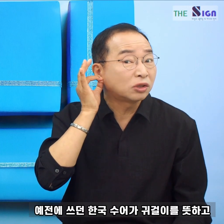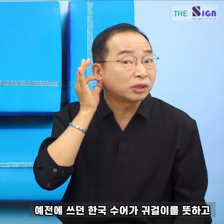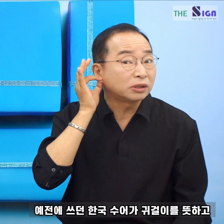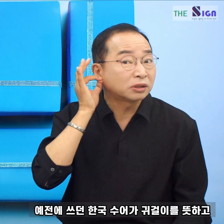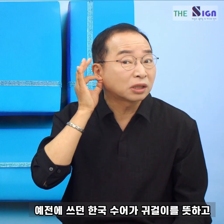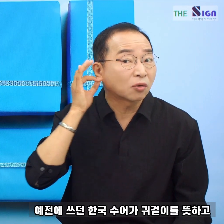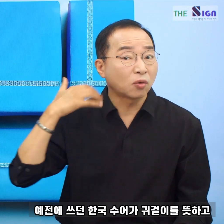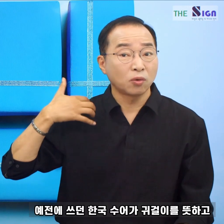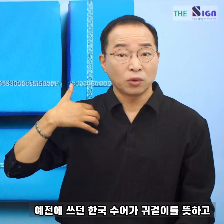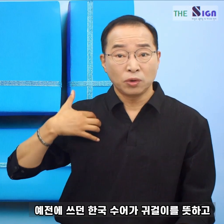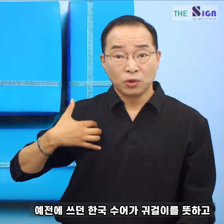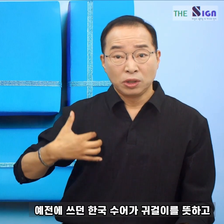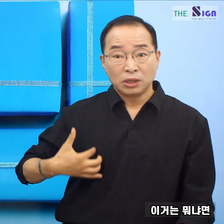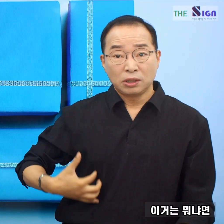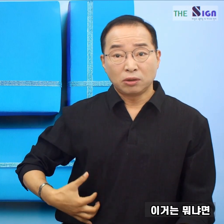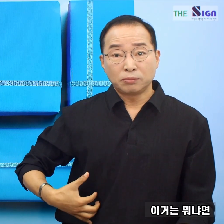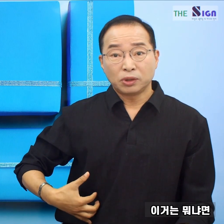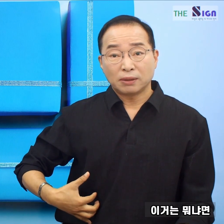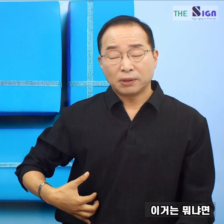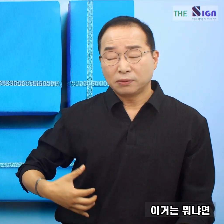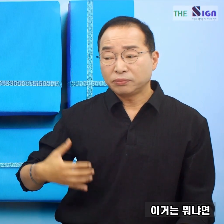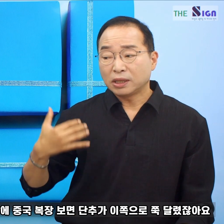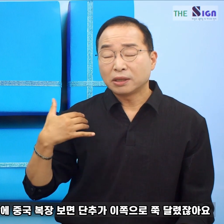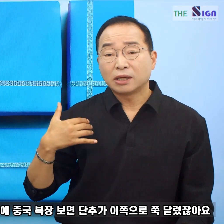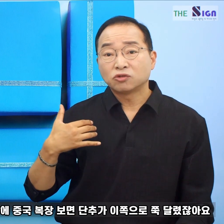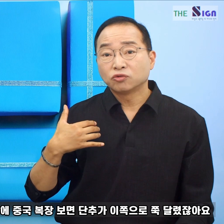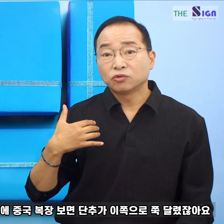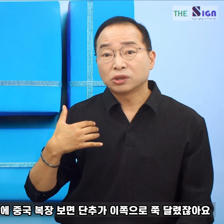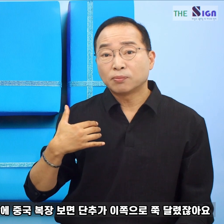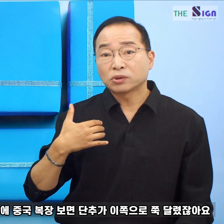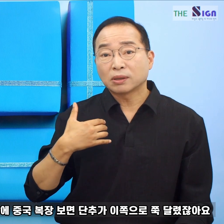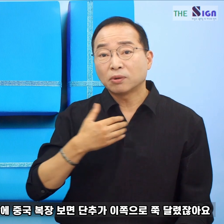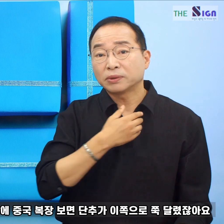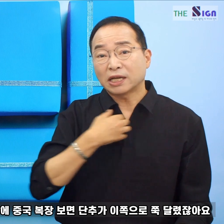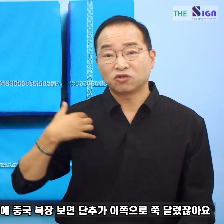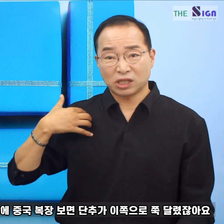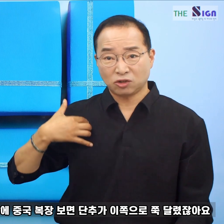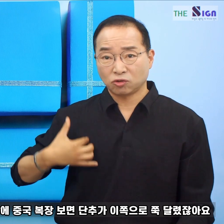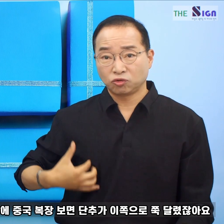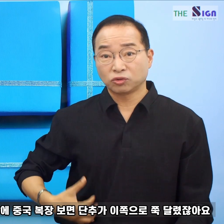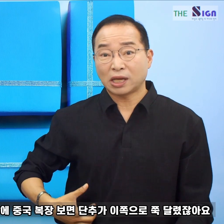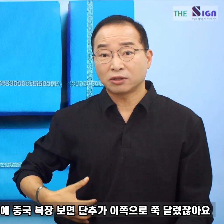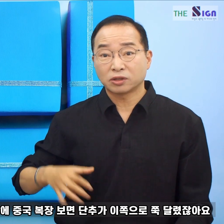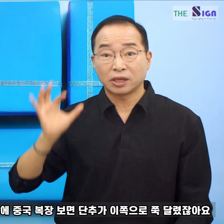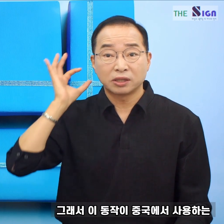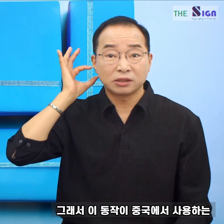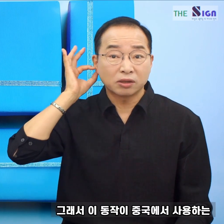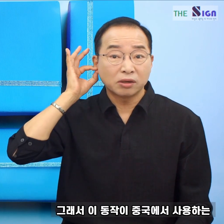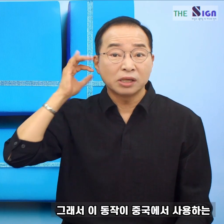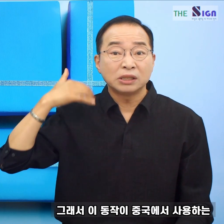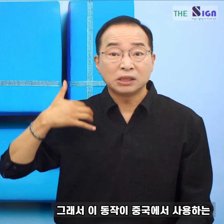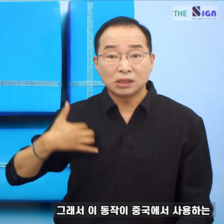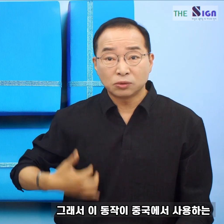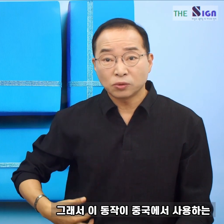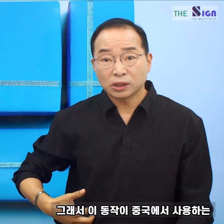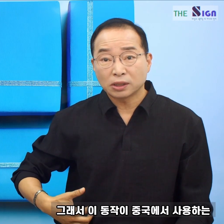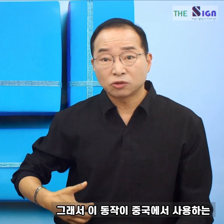귀걸이를 뜻하고, 이거는 뭐냐면은 옛날에 중국식 복장범위 단추가 이쪽으로 쭉 달렸잖아요. 그래서 이 동작이